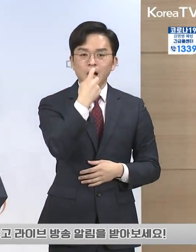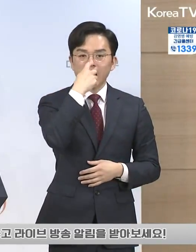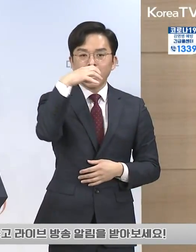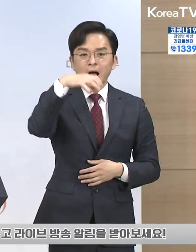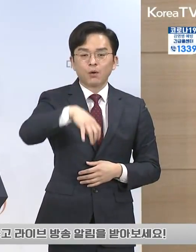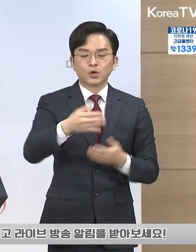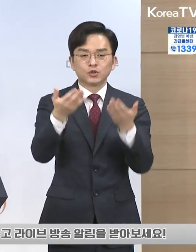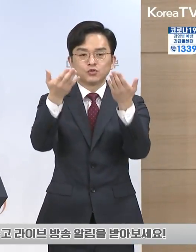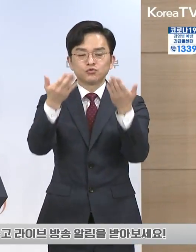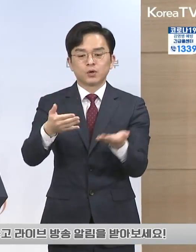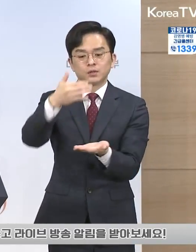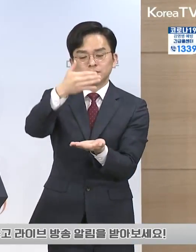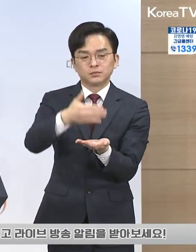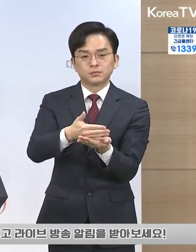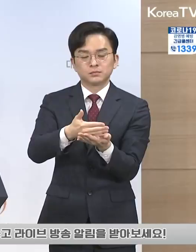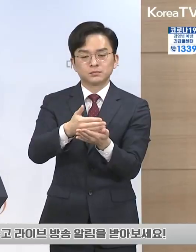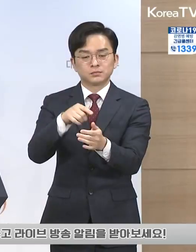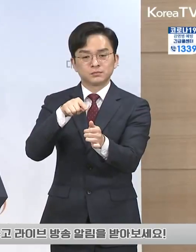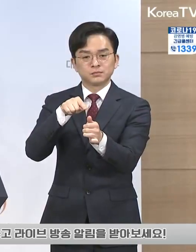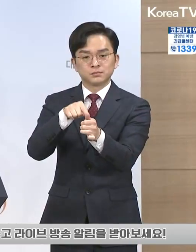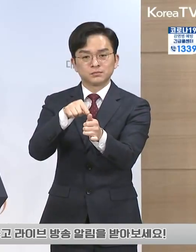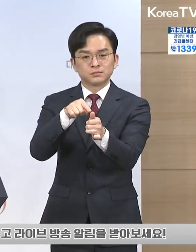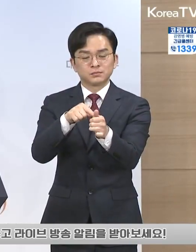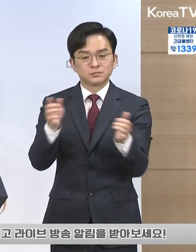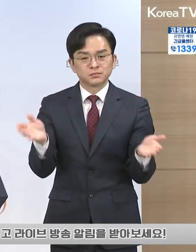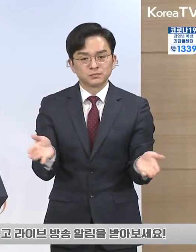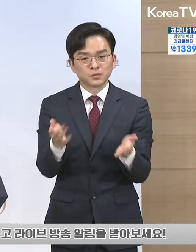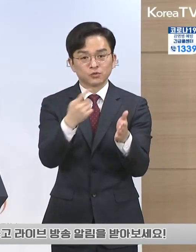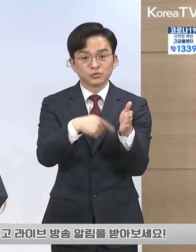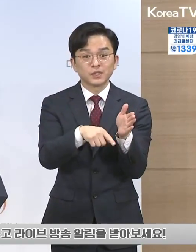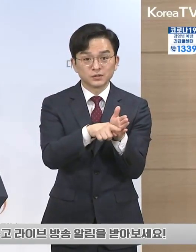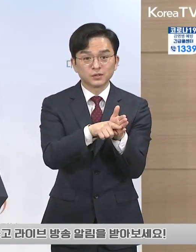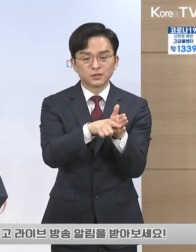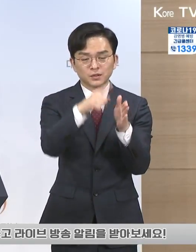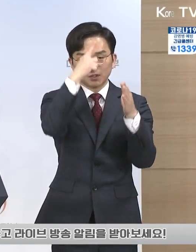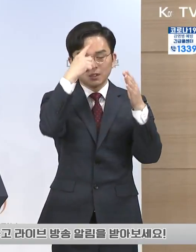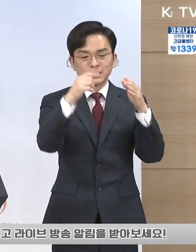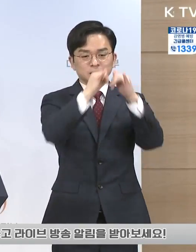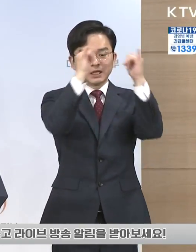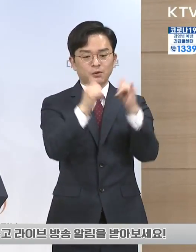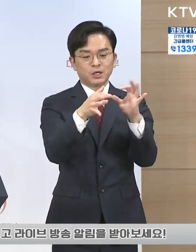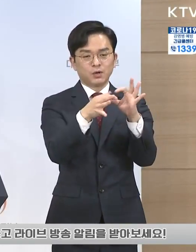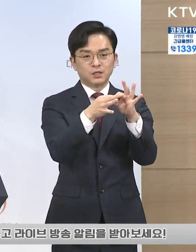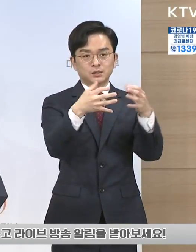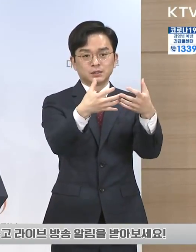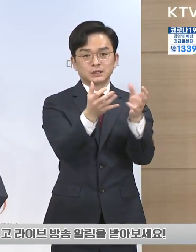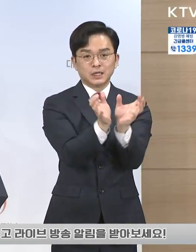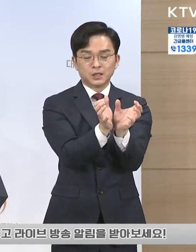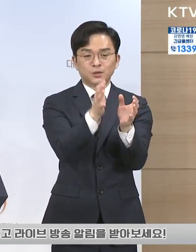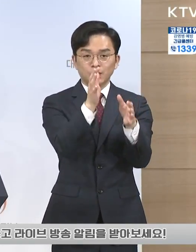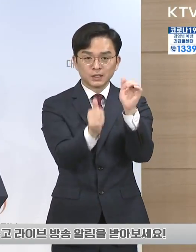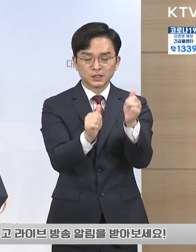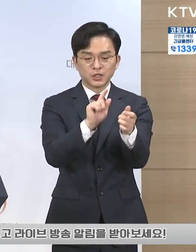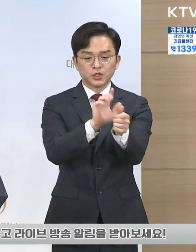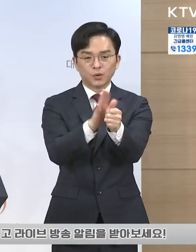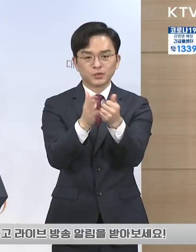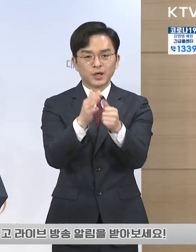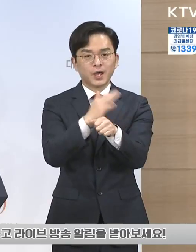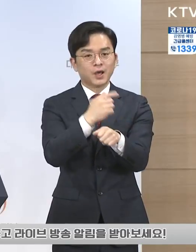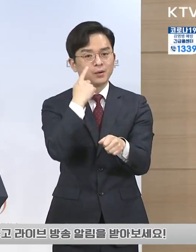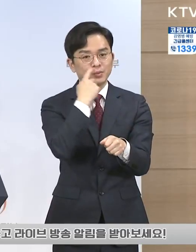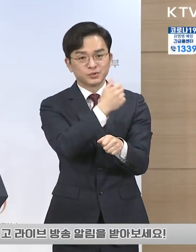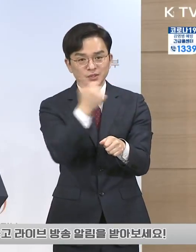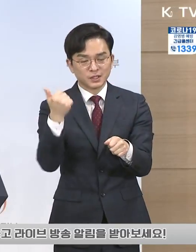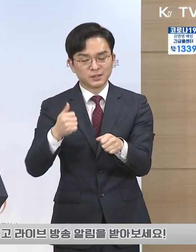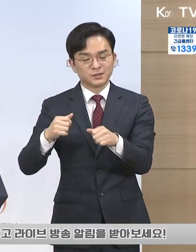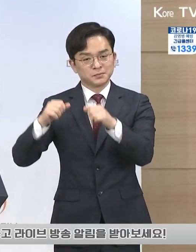휴원을 이끌어내기 위해 관계 부처가 협력하자는 데 의견을 함께하였습니다. 계약 연기